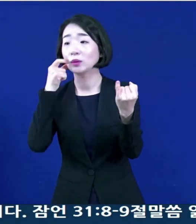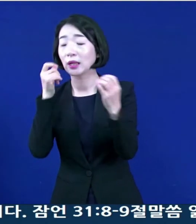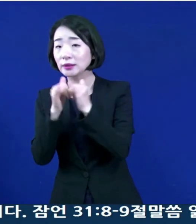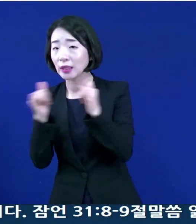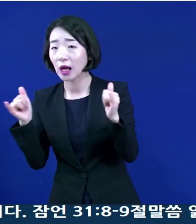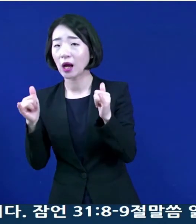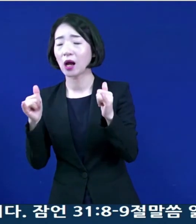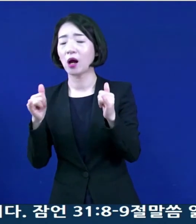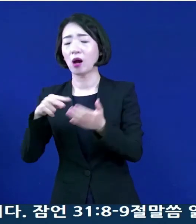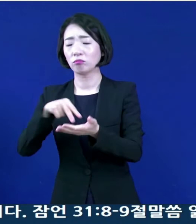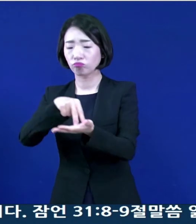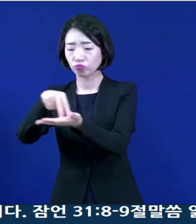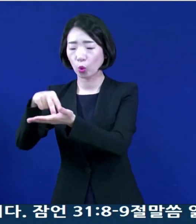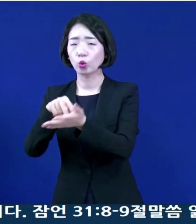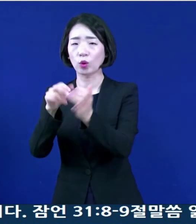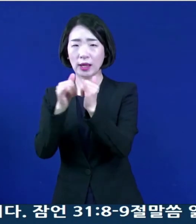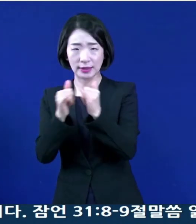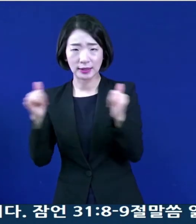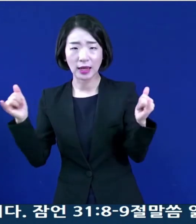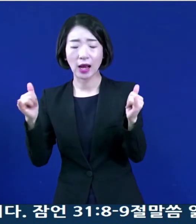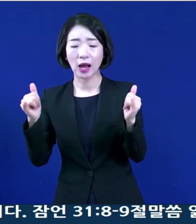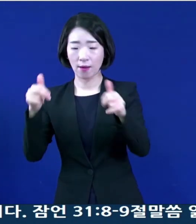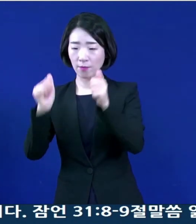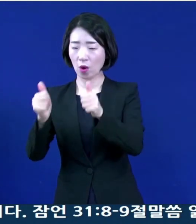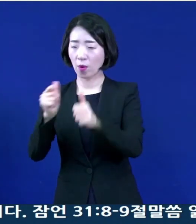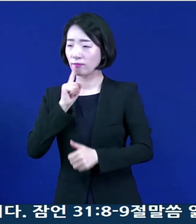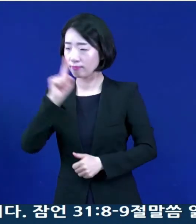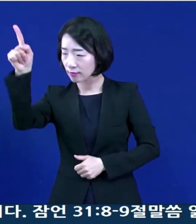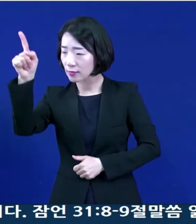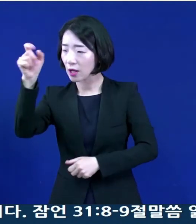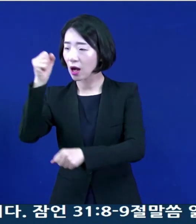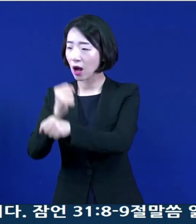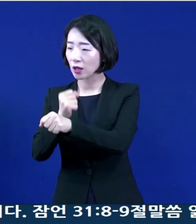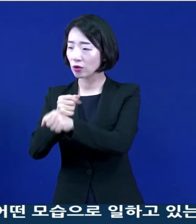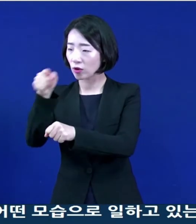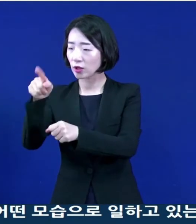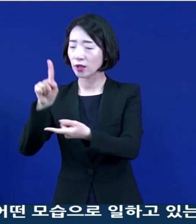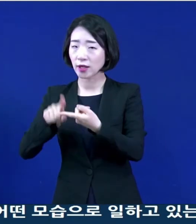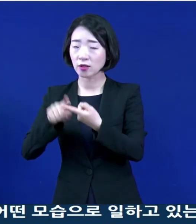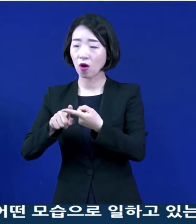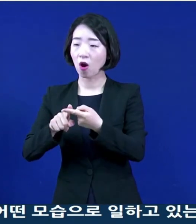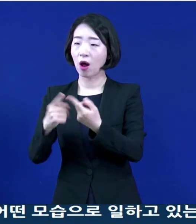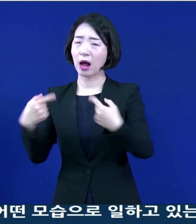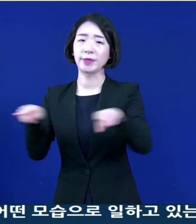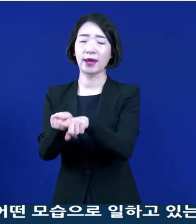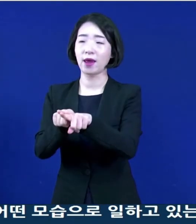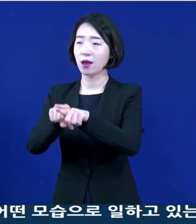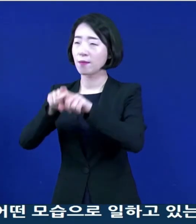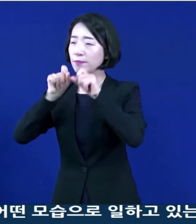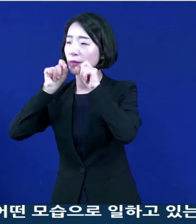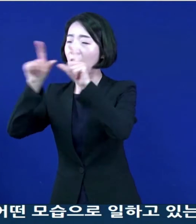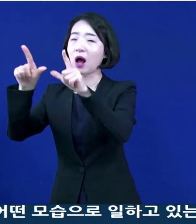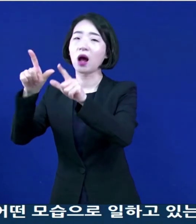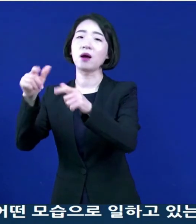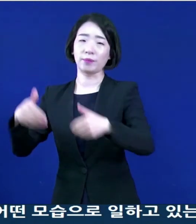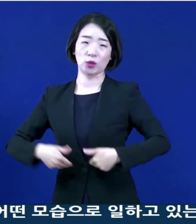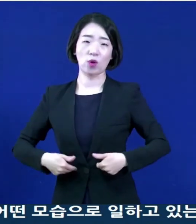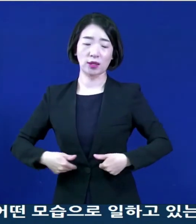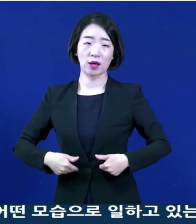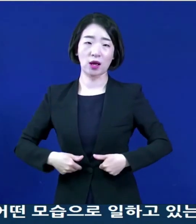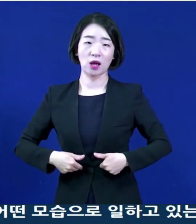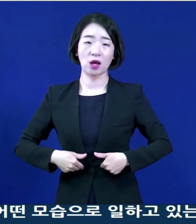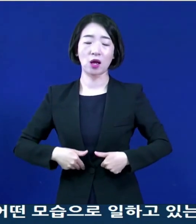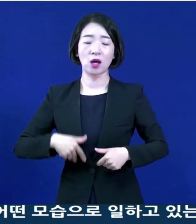모든 고독한 자의 송사를 위하여 입을 열지니라. 곤고한 자와 궁핍한